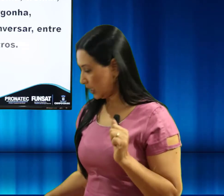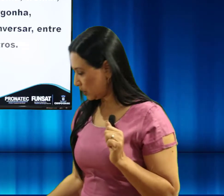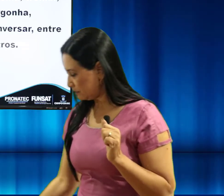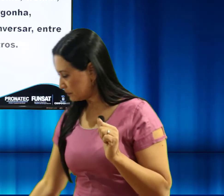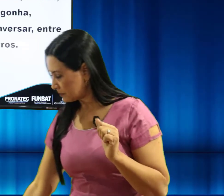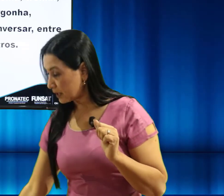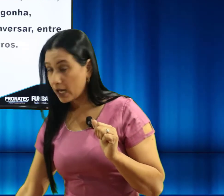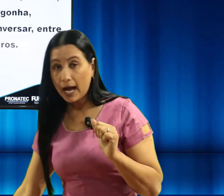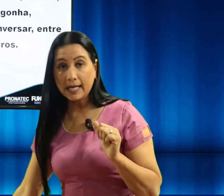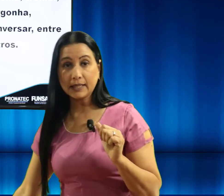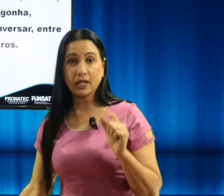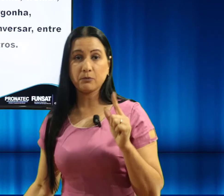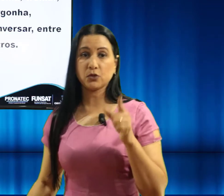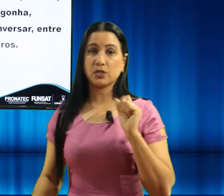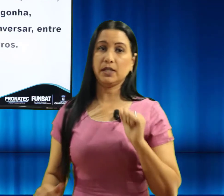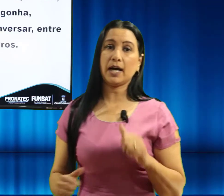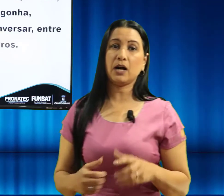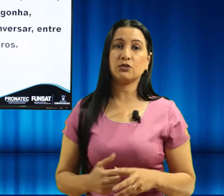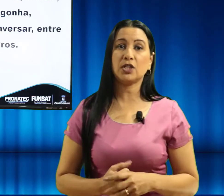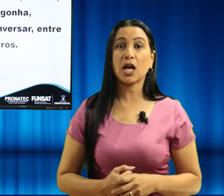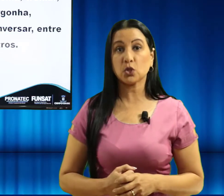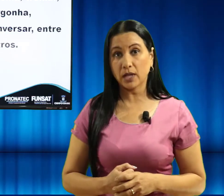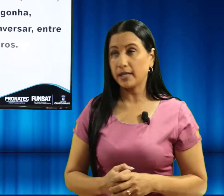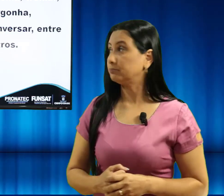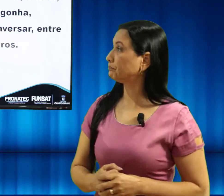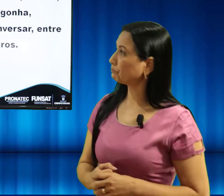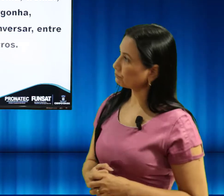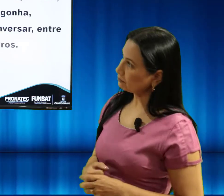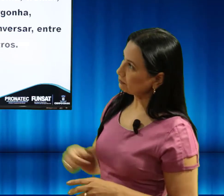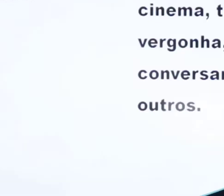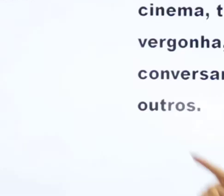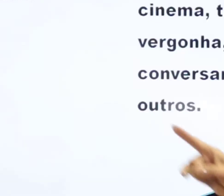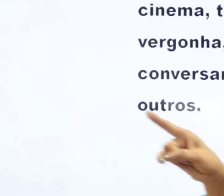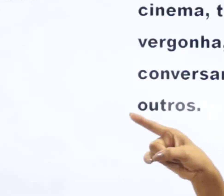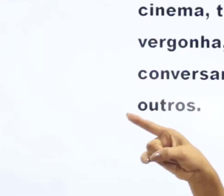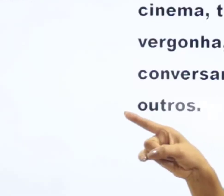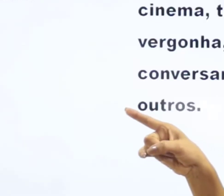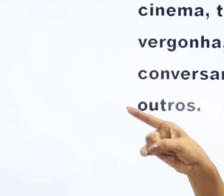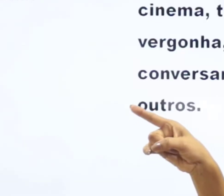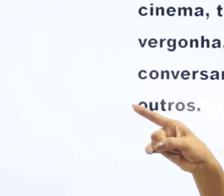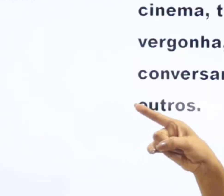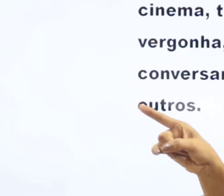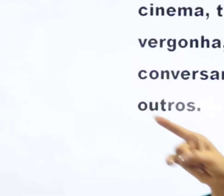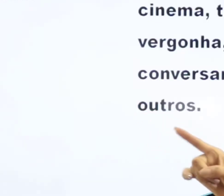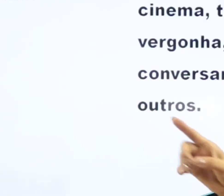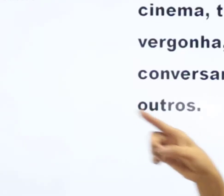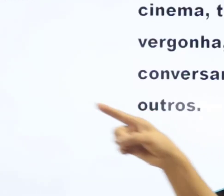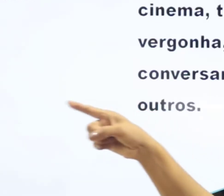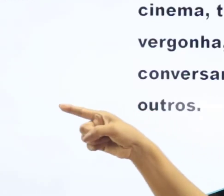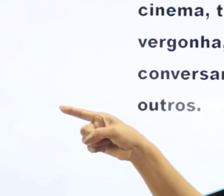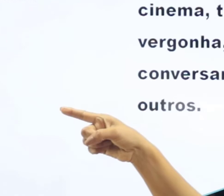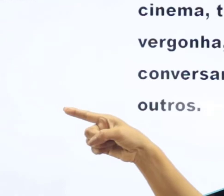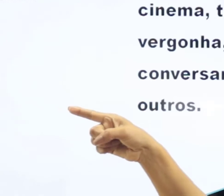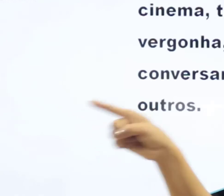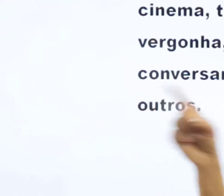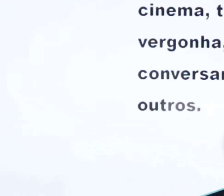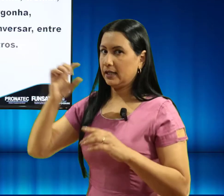seguinte, ali temos o sinal de ajudar. Sinal de ajudar. Você observa,